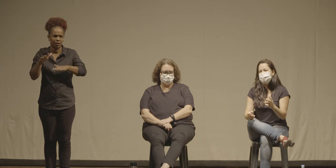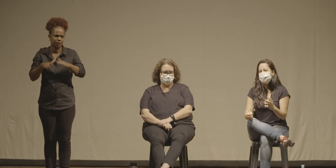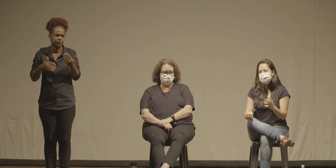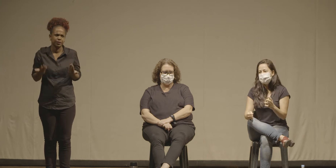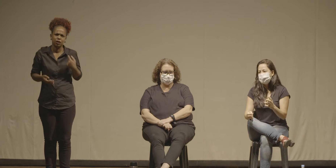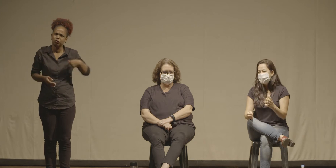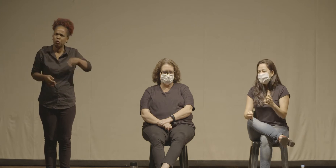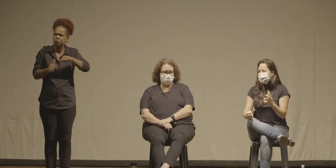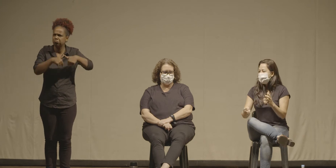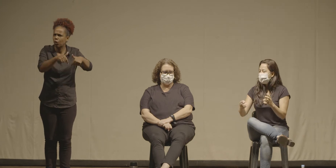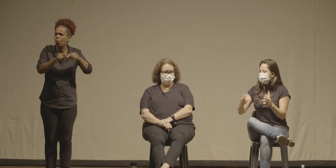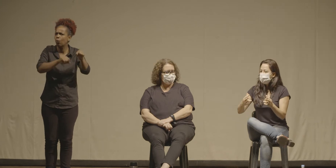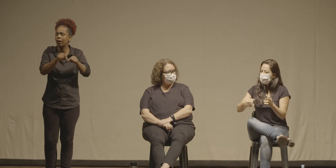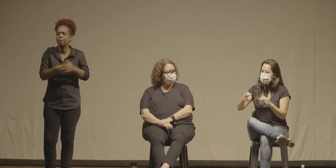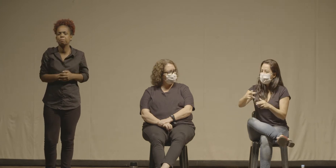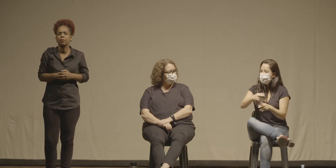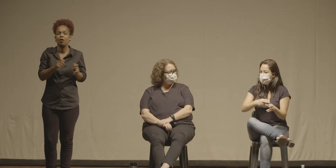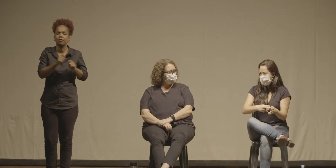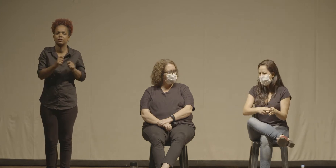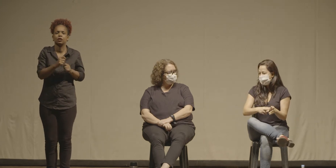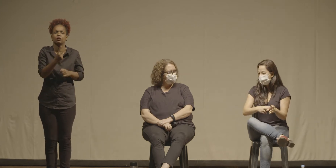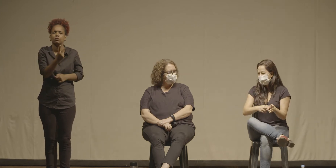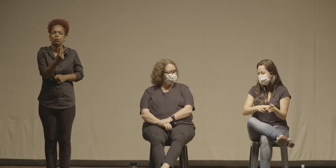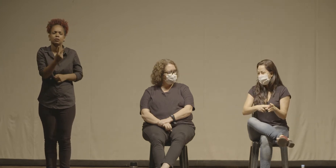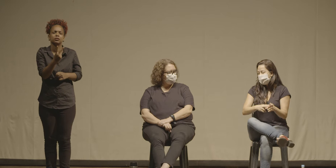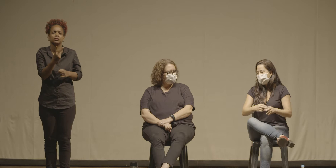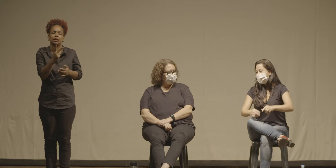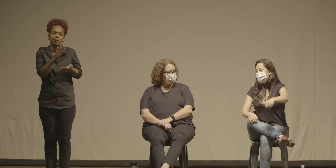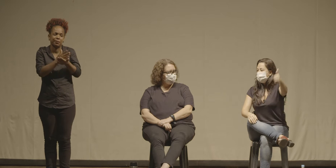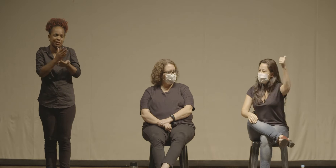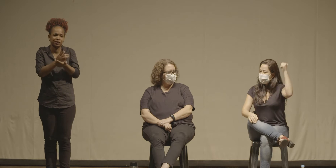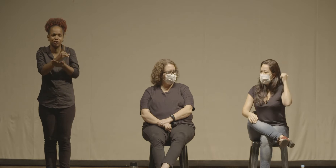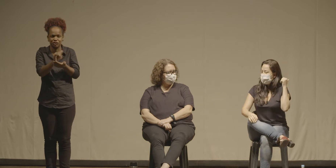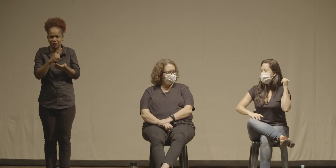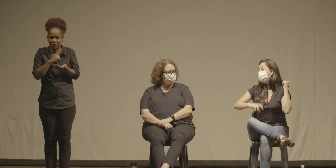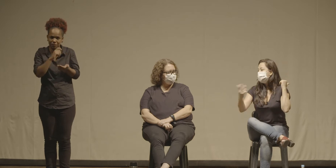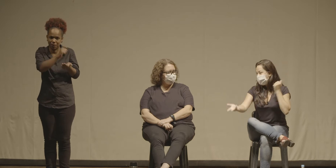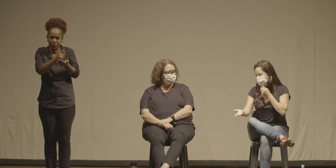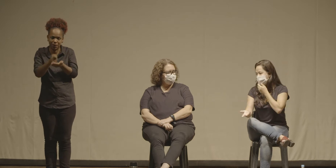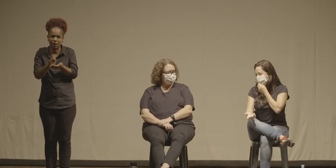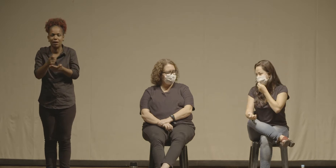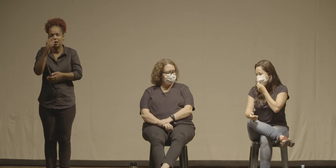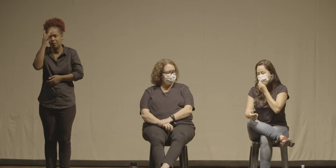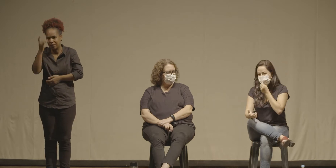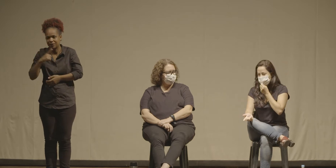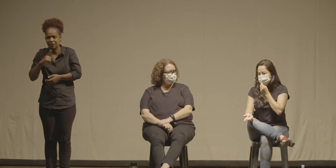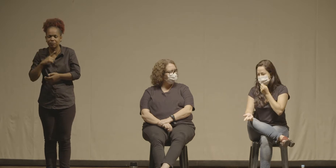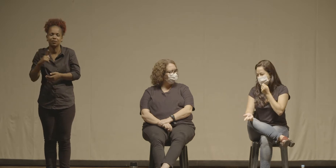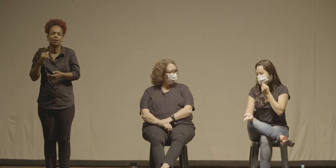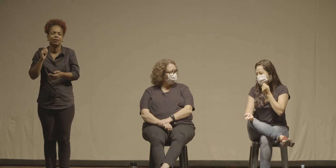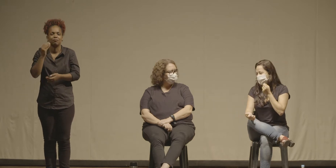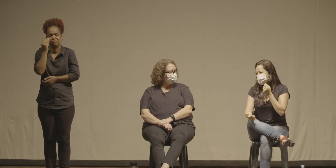que a gente fazia? Fazia 2 meias diárias e aí no dia seguinte cobria a diária, foi um acordo